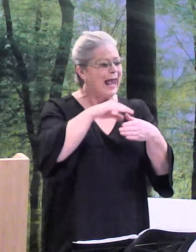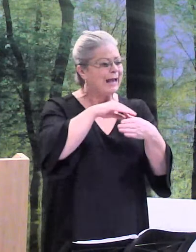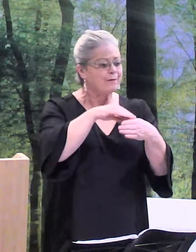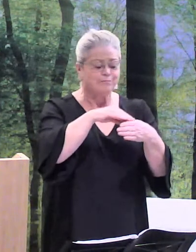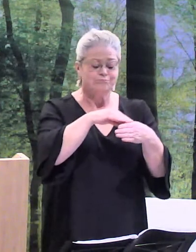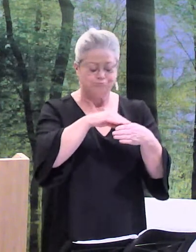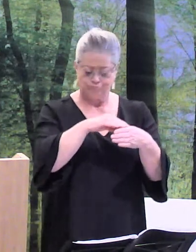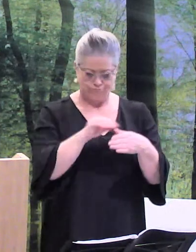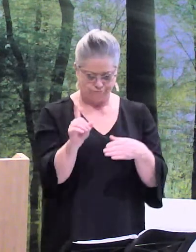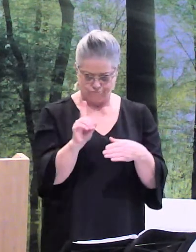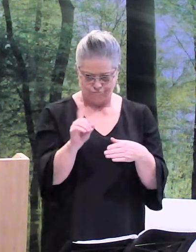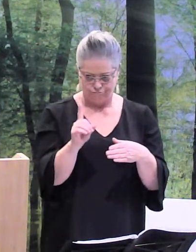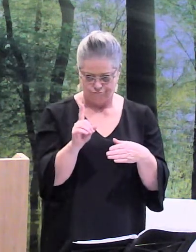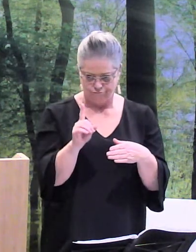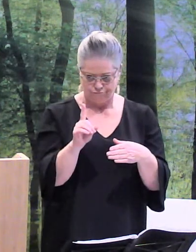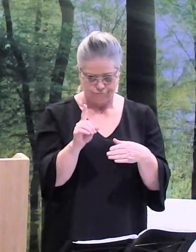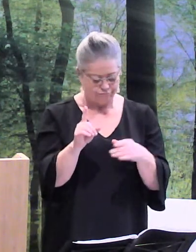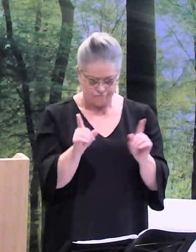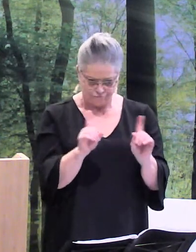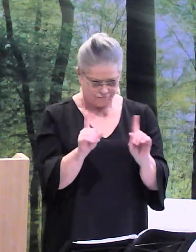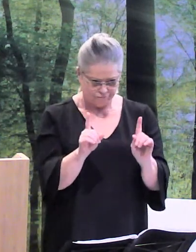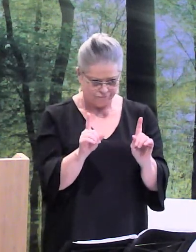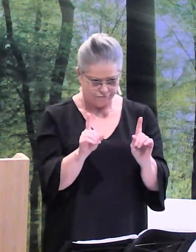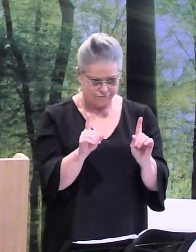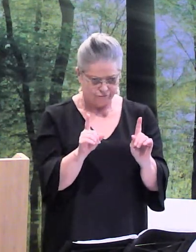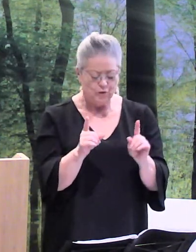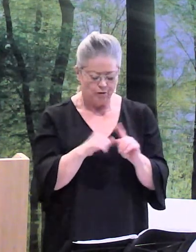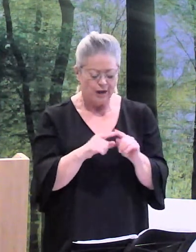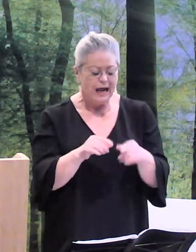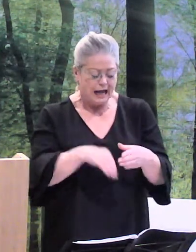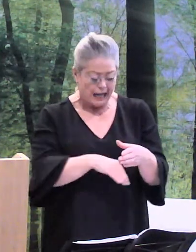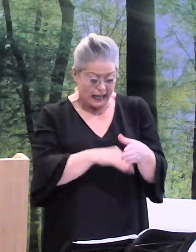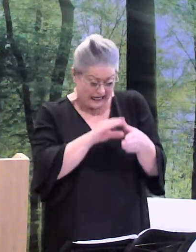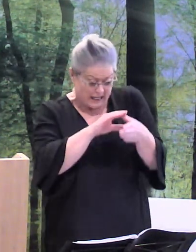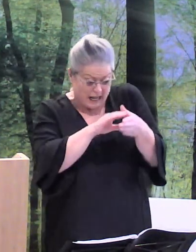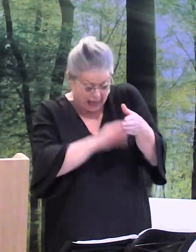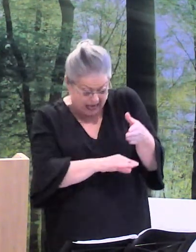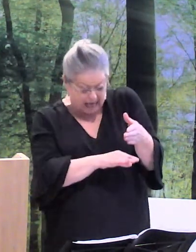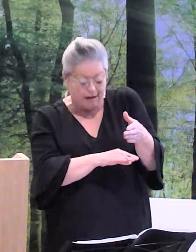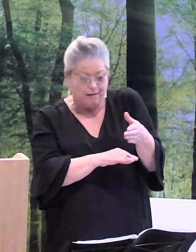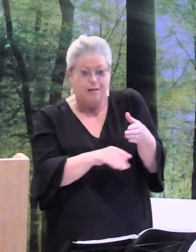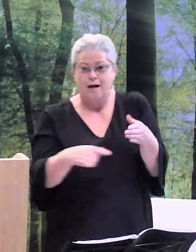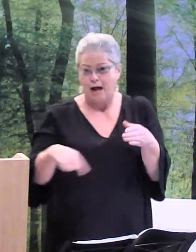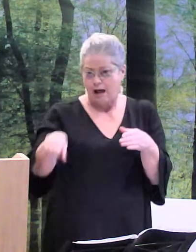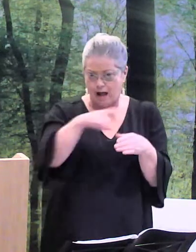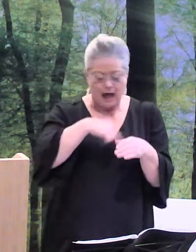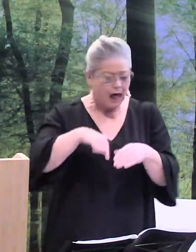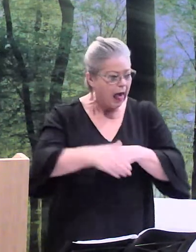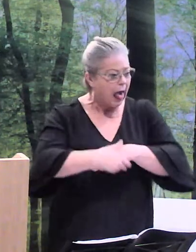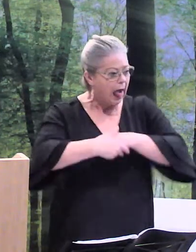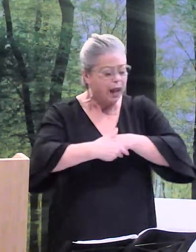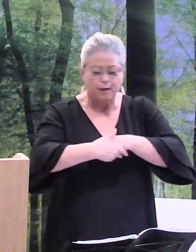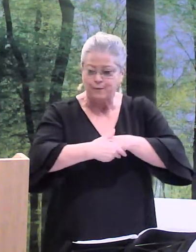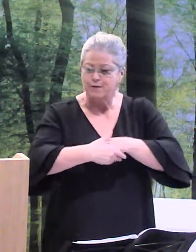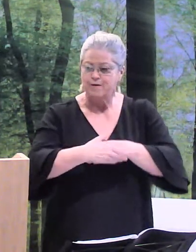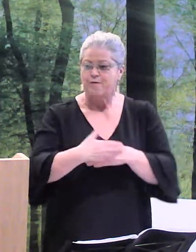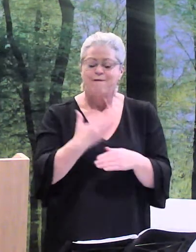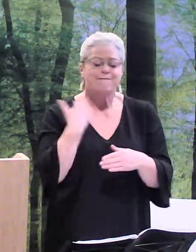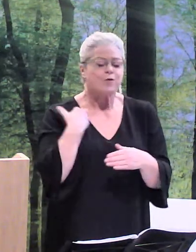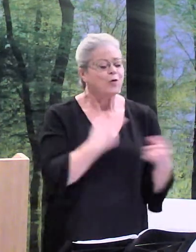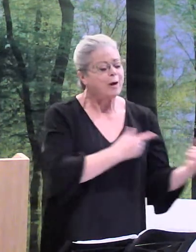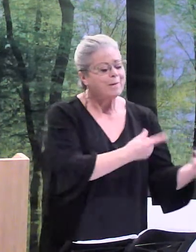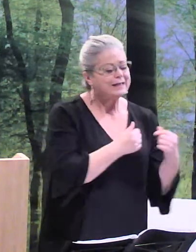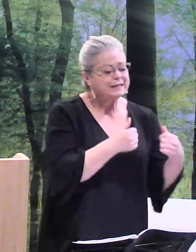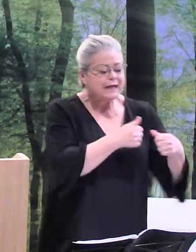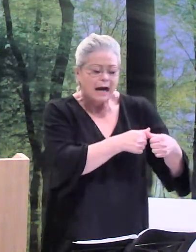vult hem helemaal niet, integendeel. Hij houdt de leegte leeg en helpt ons zo de vroegere gemeenschap